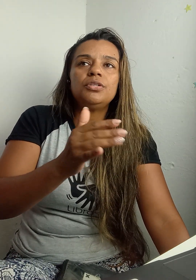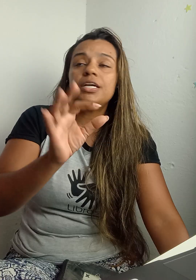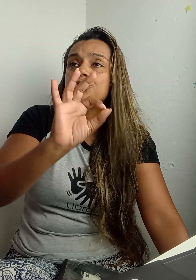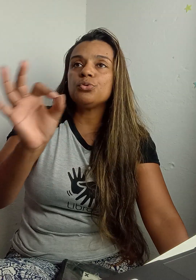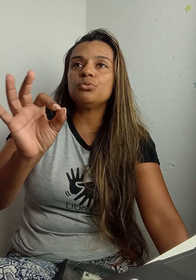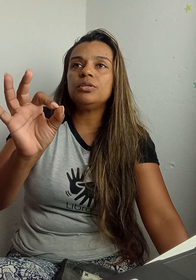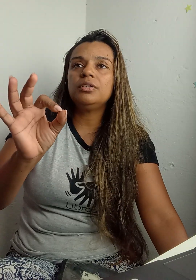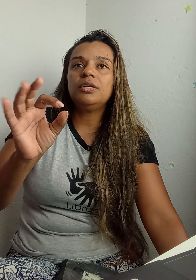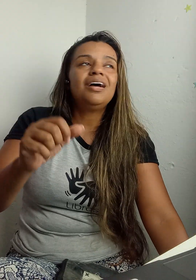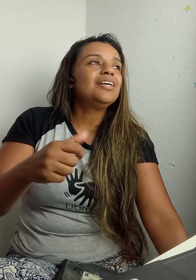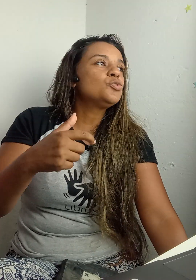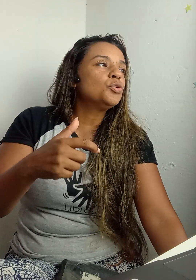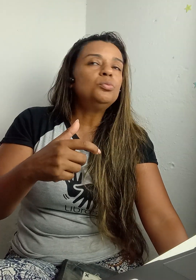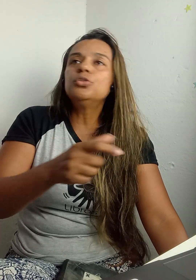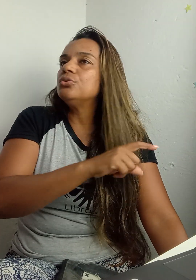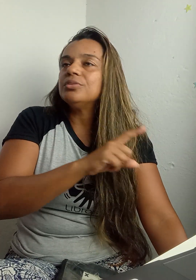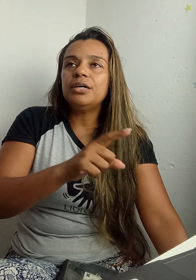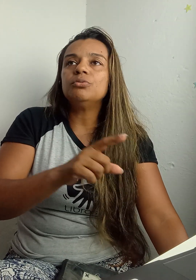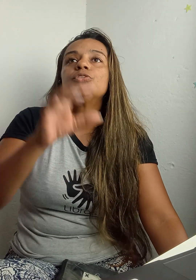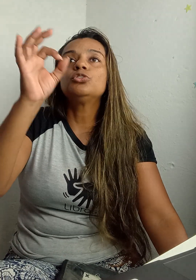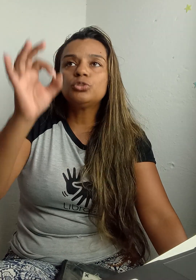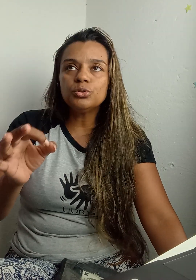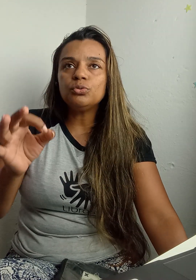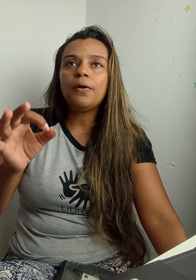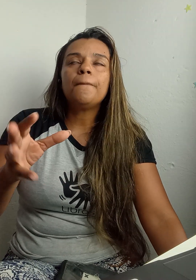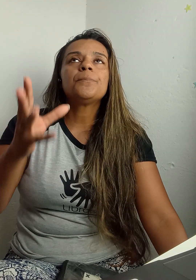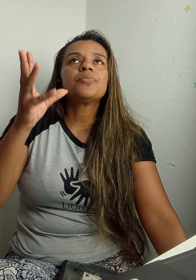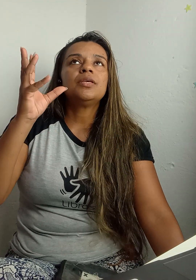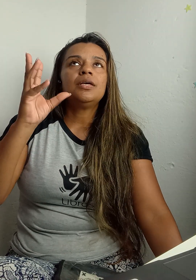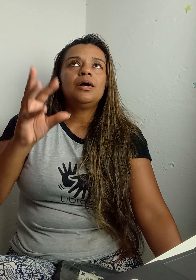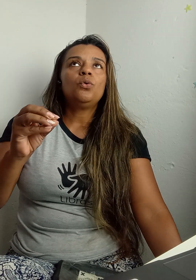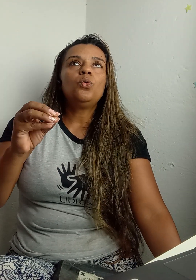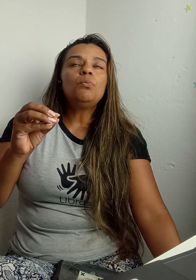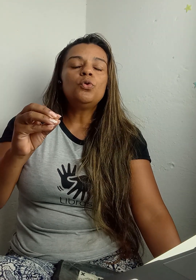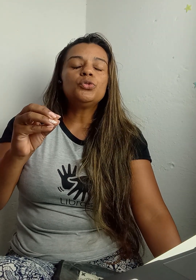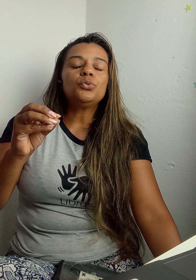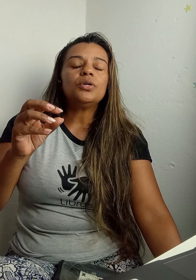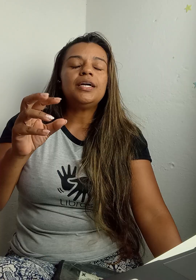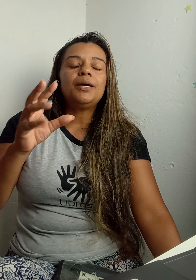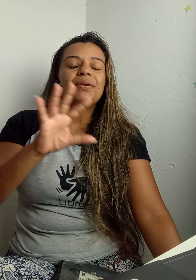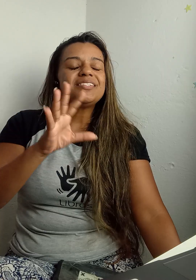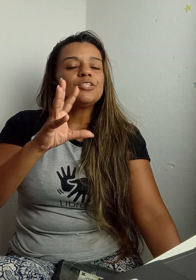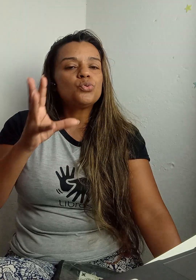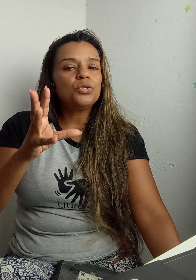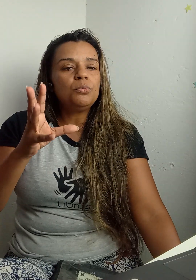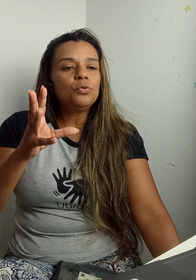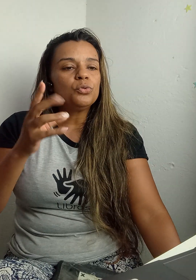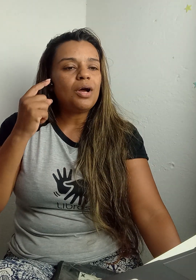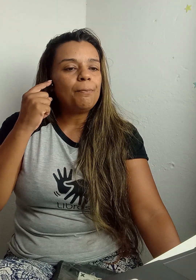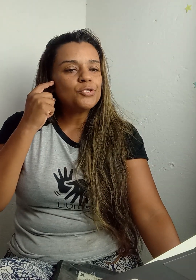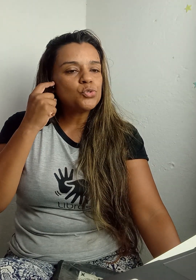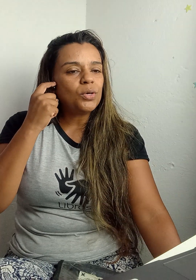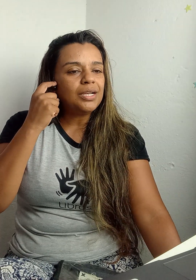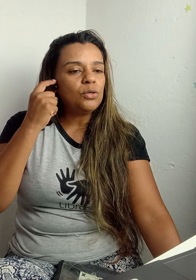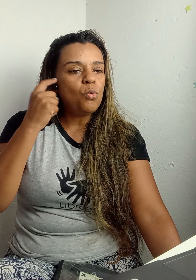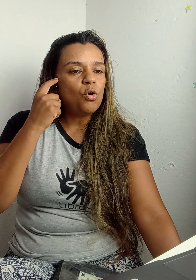é surdo. Surdo mudo? Não, surdo. O mudo, para ser surdo e mudo, a pessoa ela não